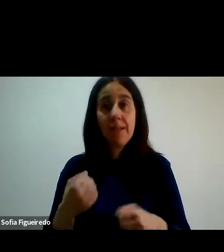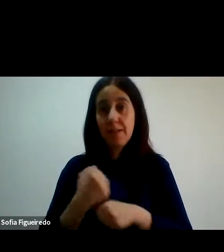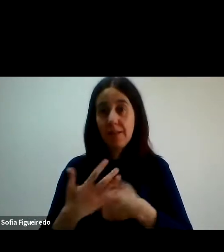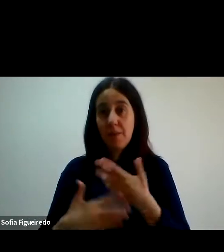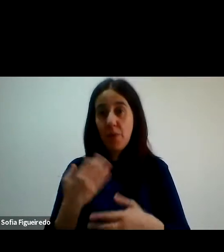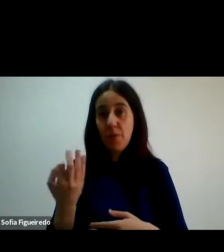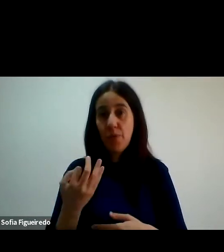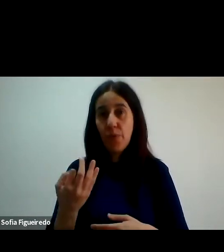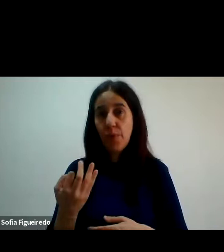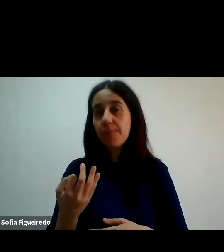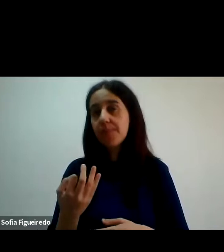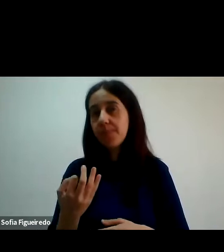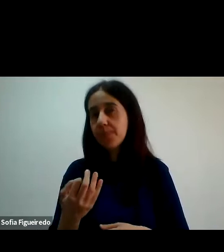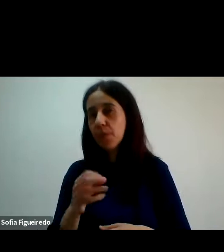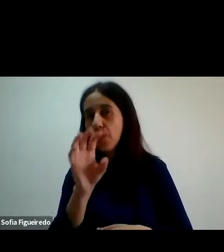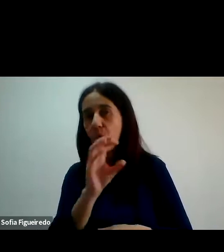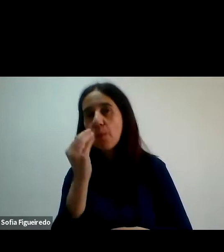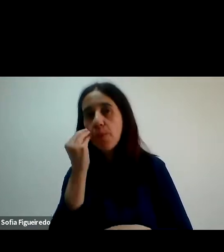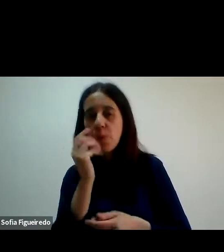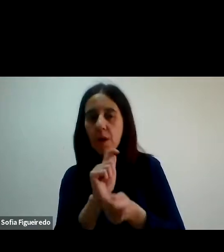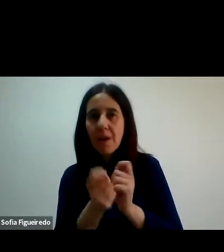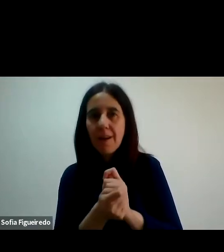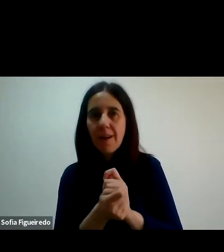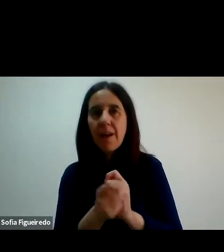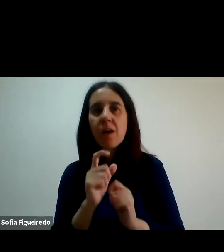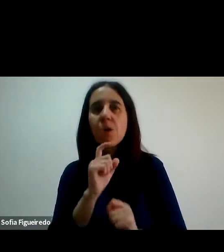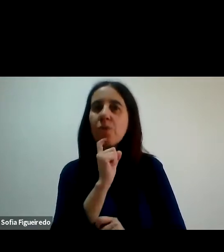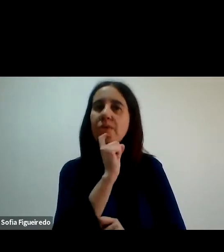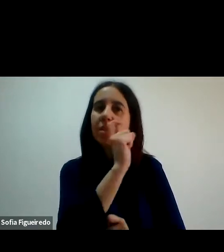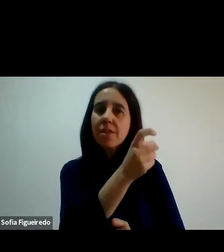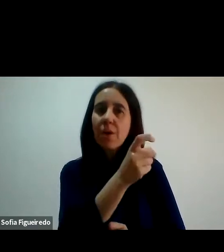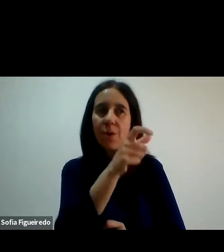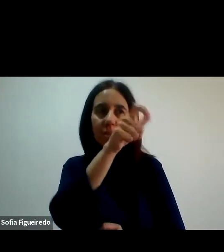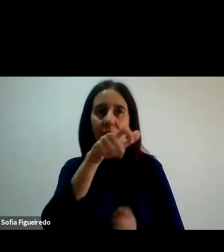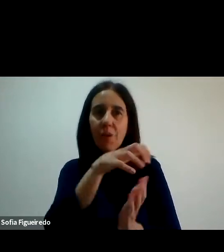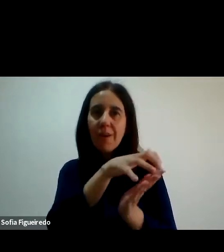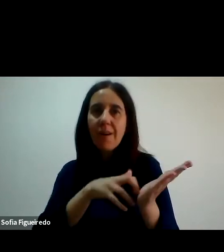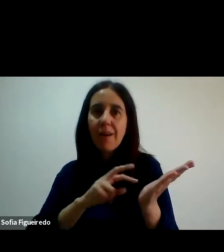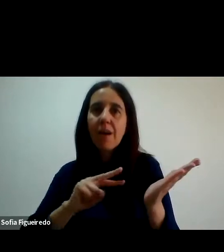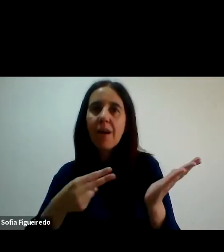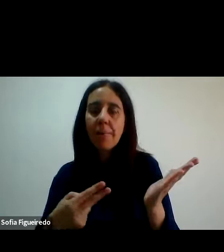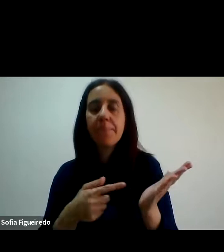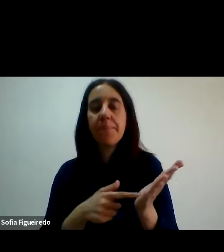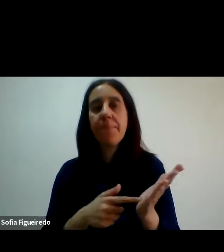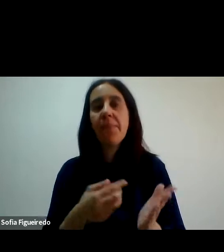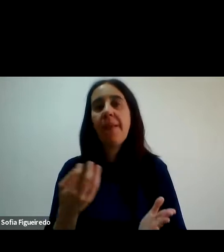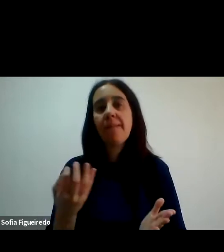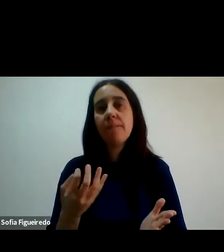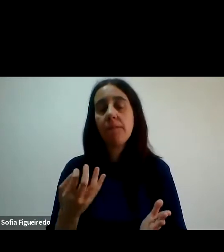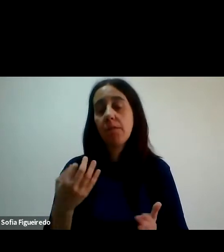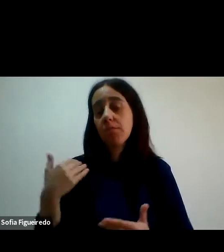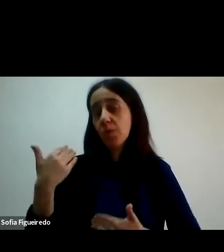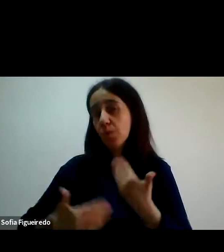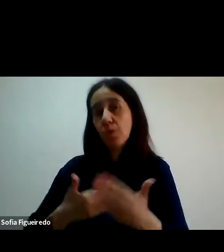de reformulação da forma de escrita das notificações para os cidadãos. Na verdade, continua-se a